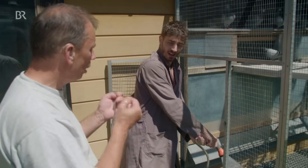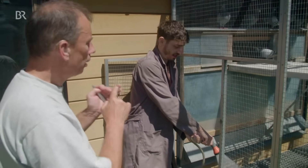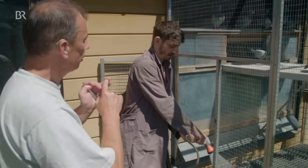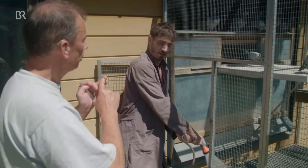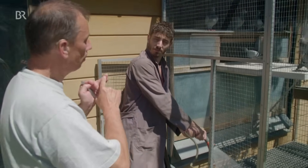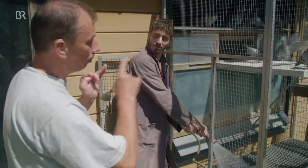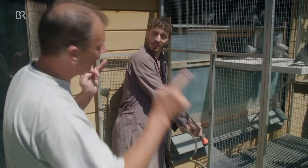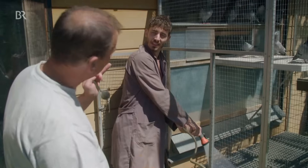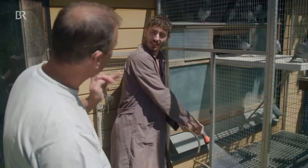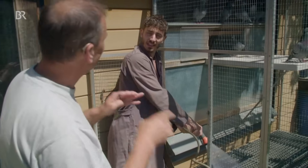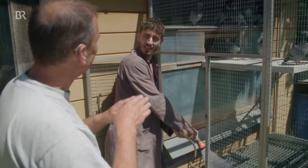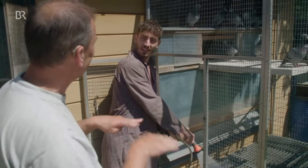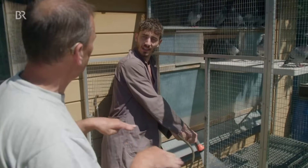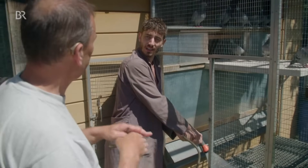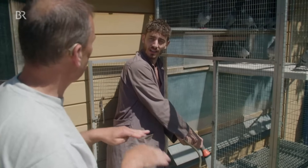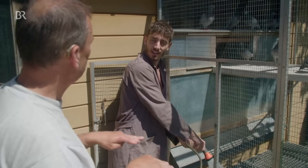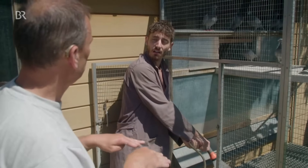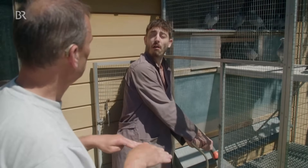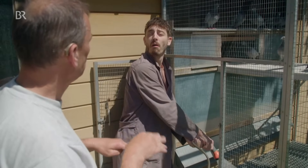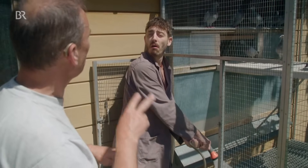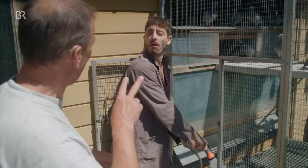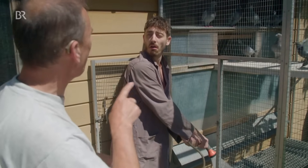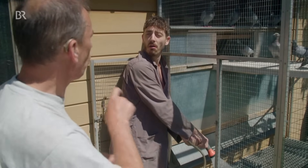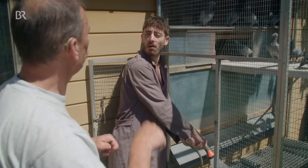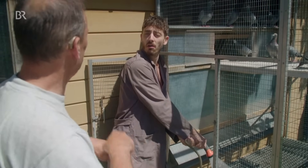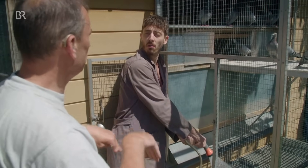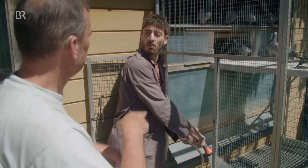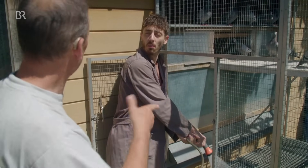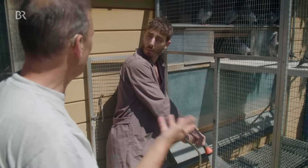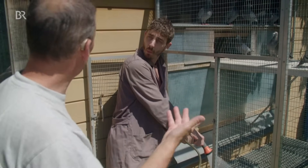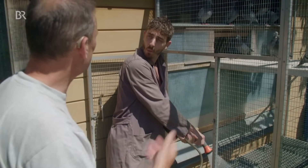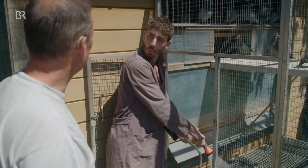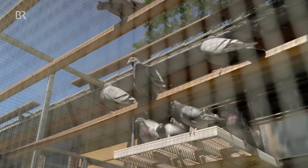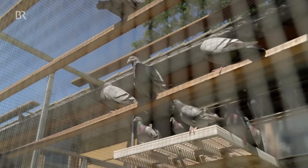Januar bis Dezember immer baden. Zweimal die Woche, kein Problem.